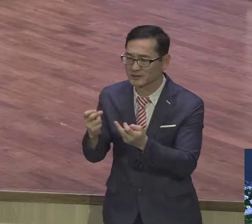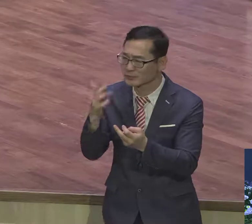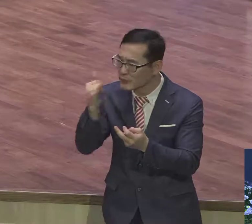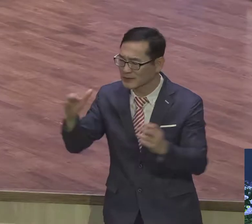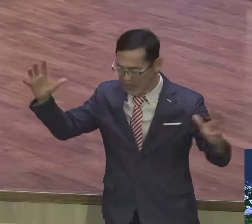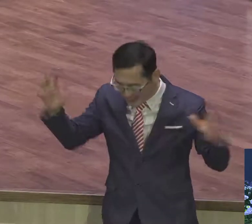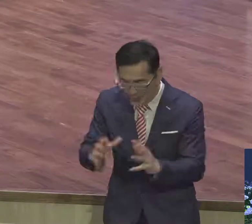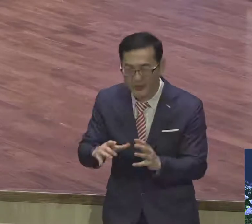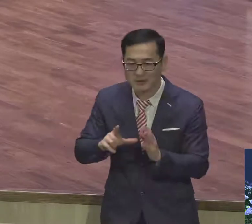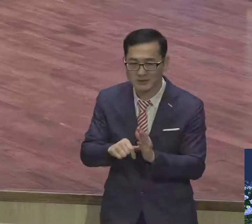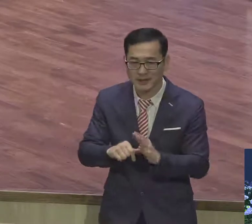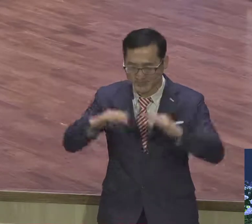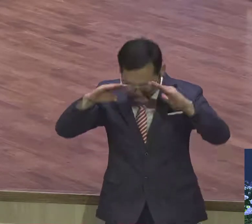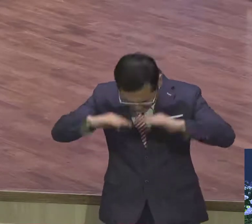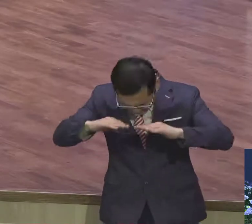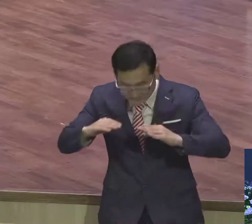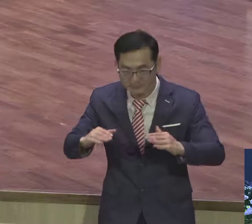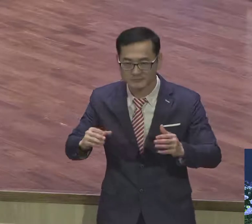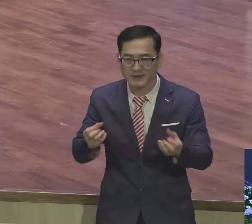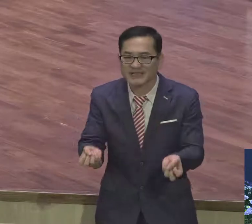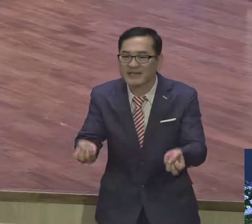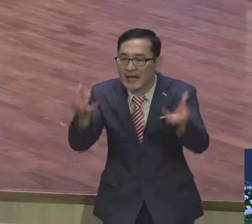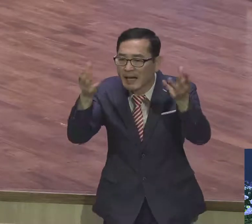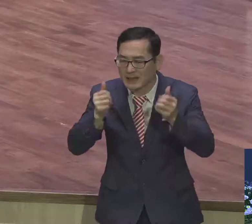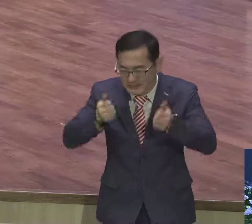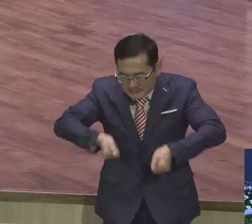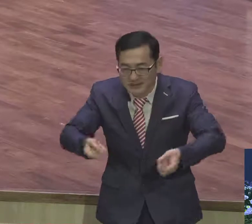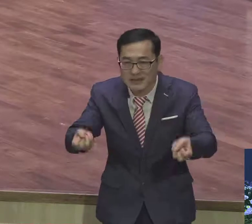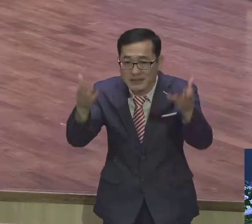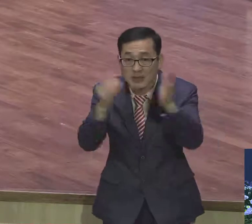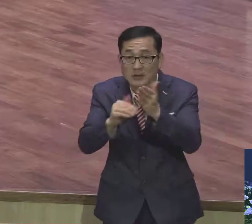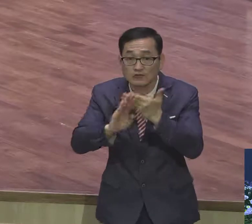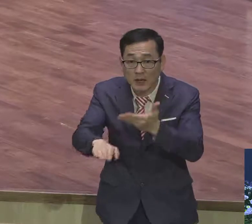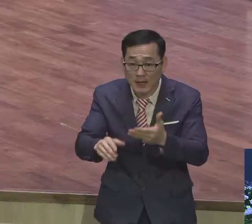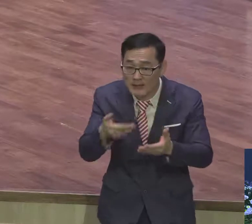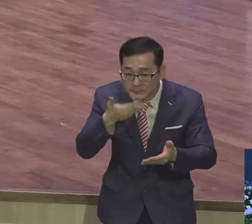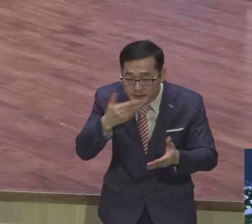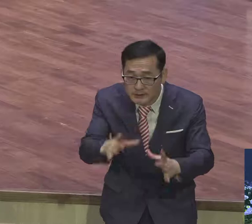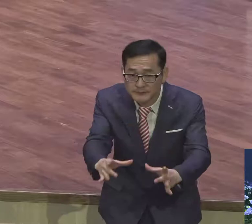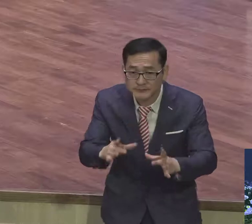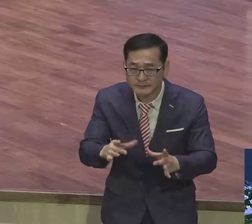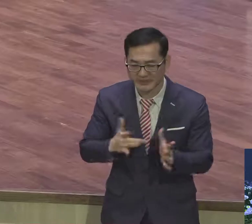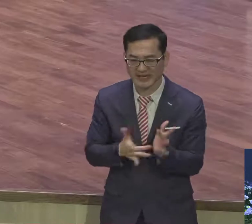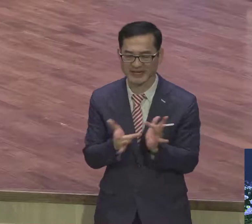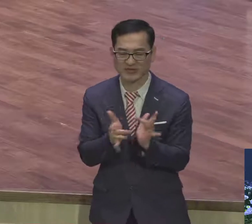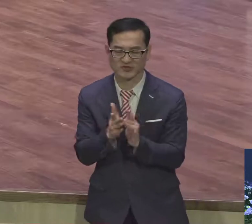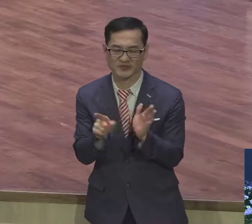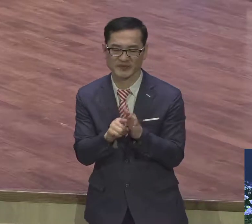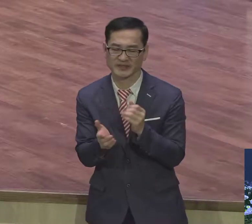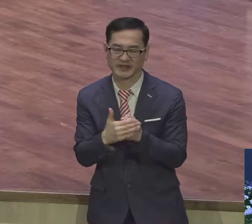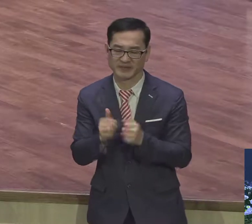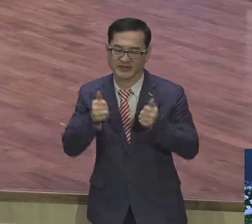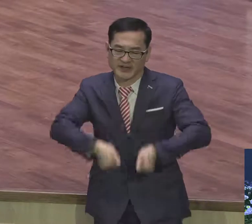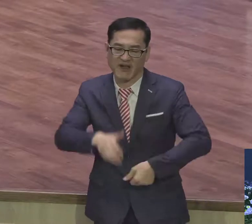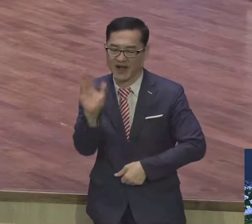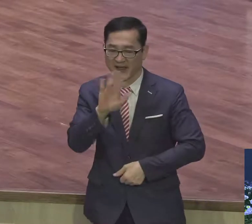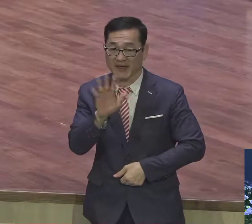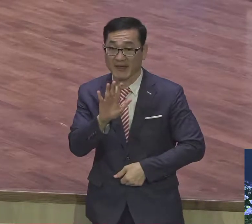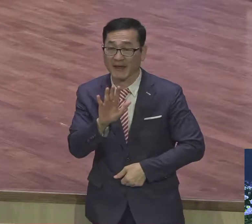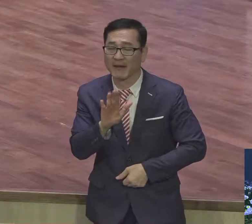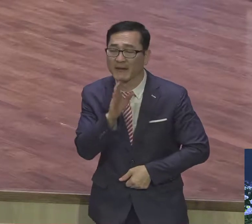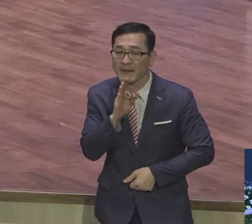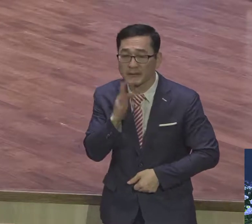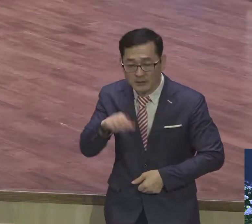치료하는데 제사할 때 음식이 좋잖아요 그 제사를 하고 나서 그 다음에 나는 예수 믿기 때문에 절은 안 했어 안 했는데